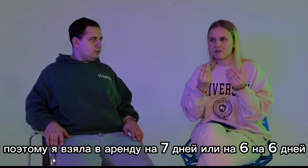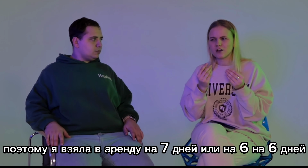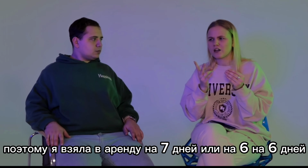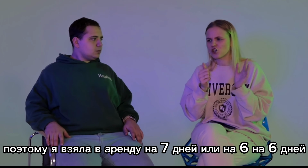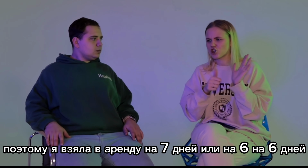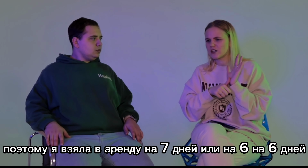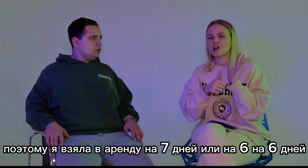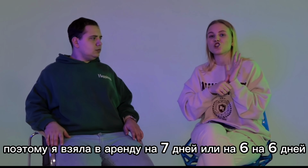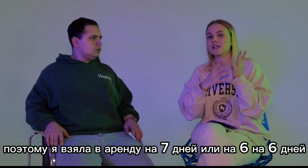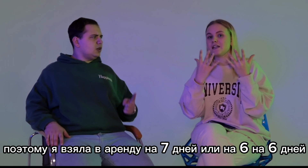не, на 6, на 6 дней.